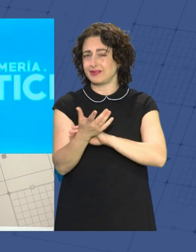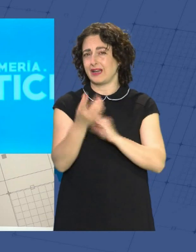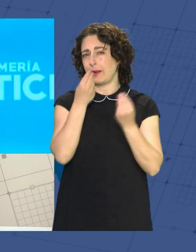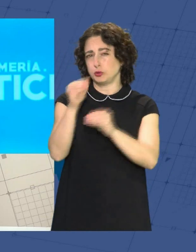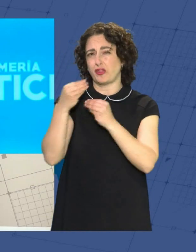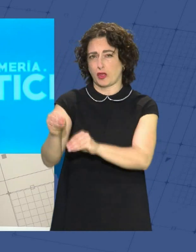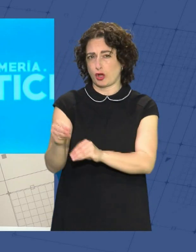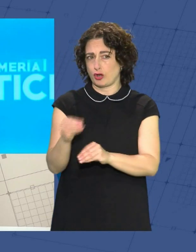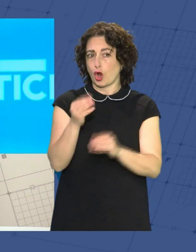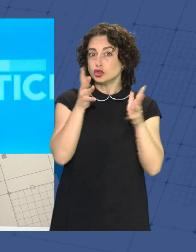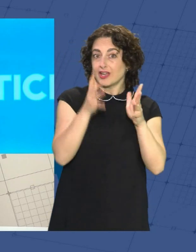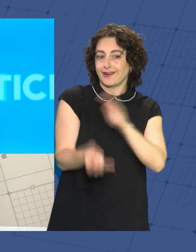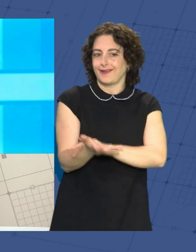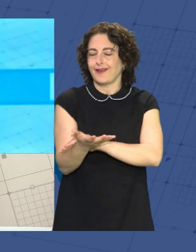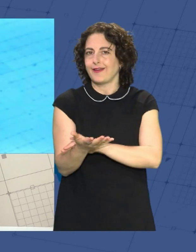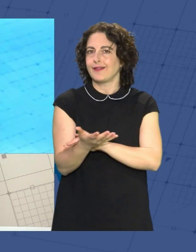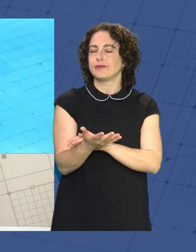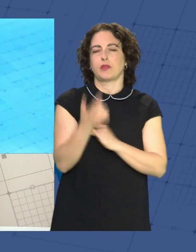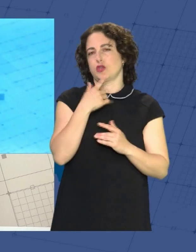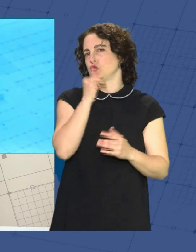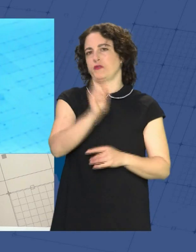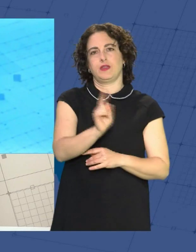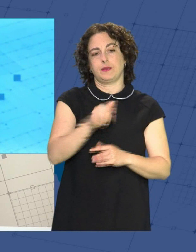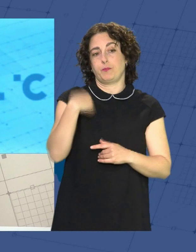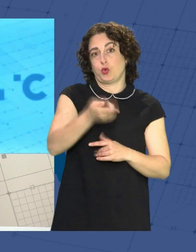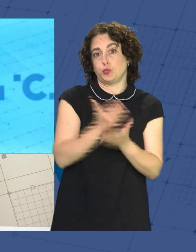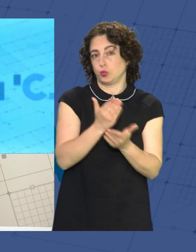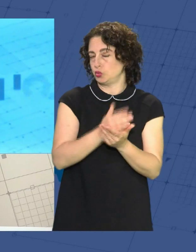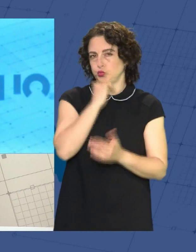que la consejería ha puesto sobre la mesa para el próximo curso.